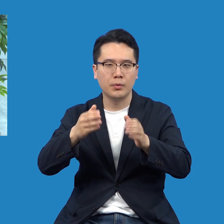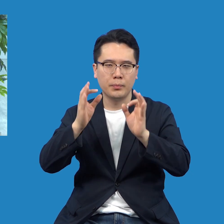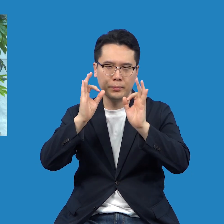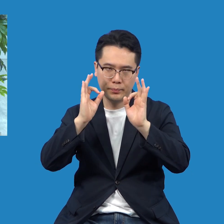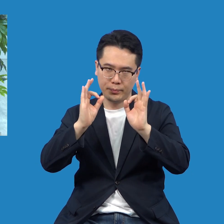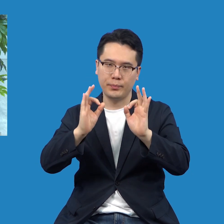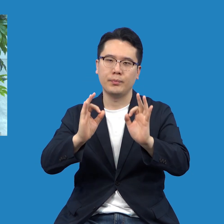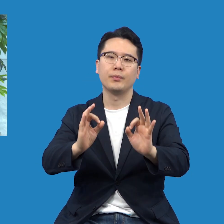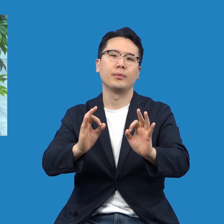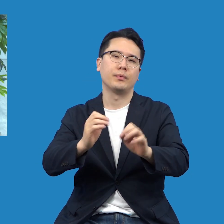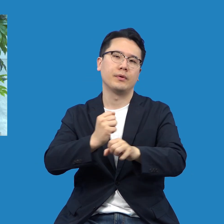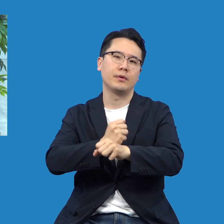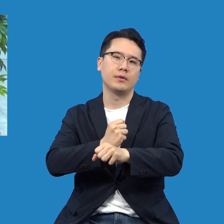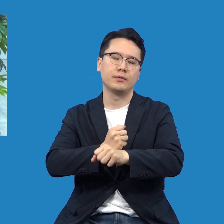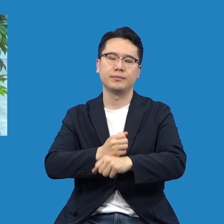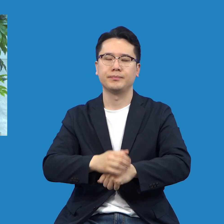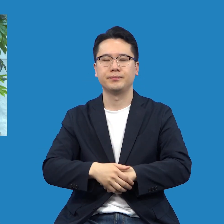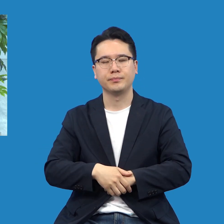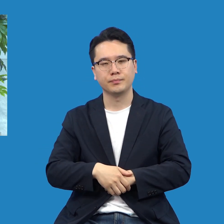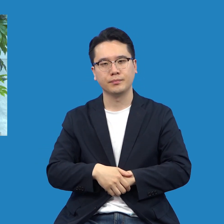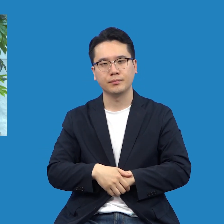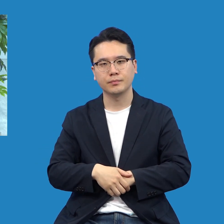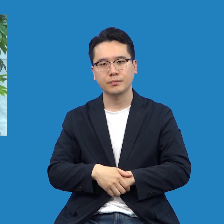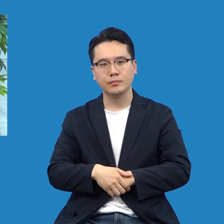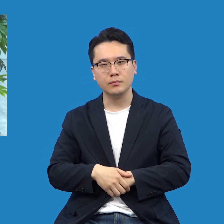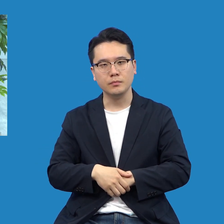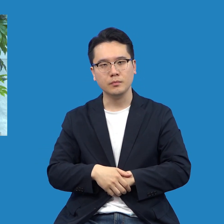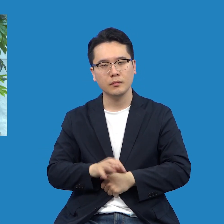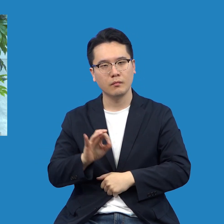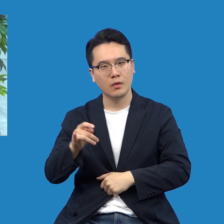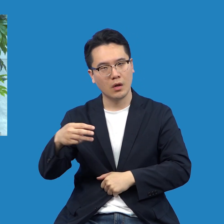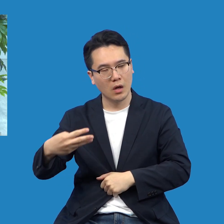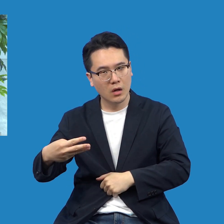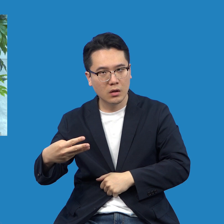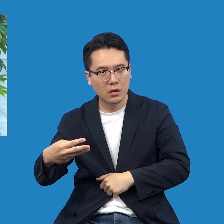문제가 없었던 것은 아니었습니다. 아합 왕 때에